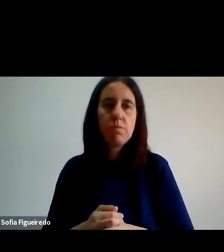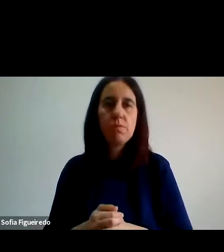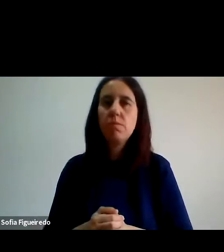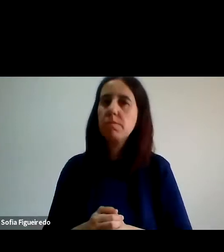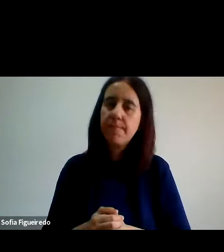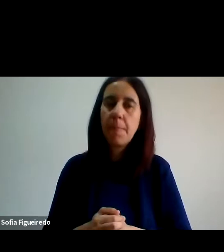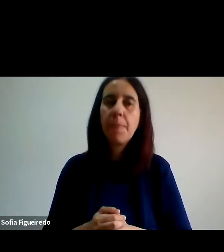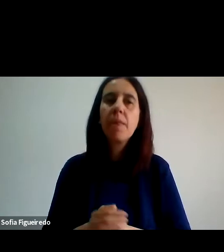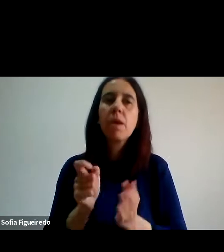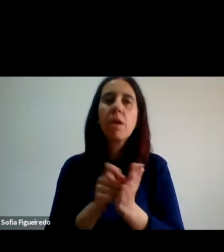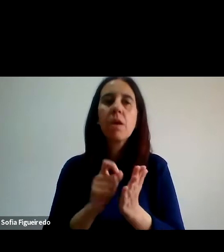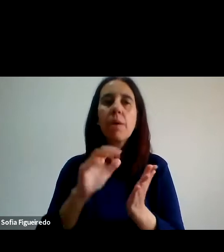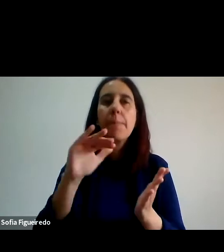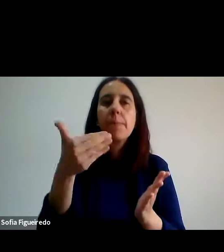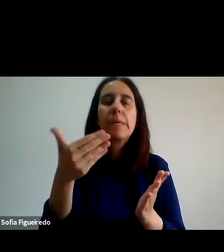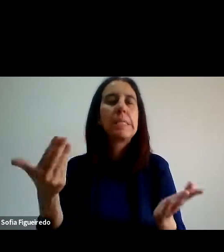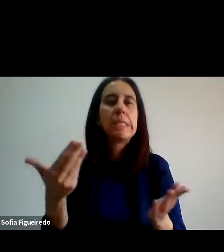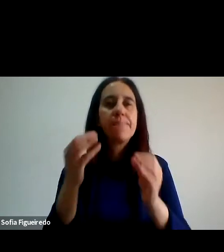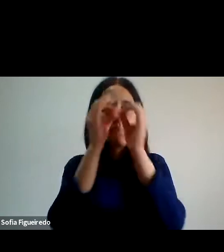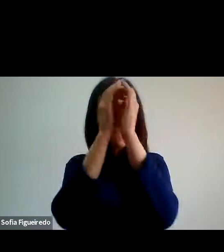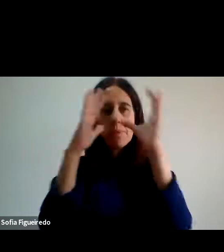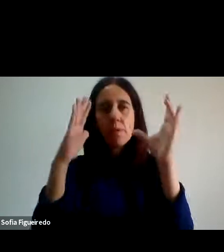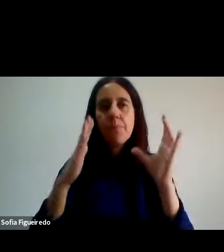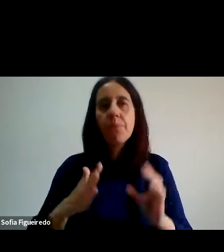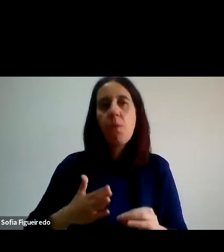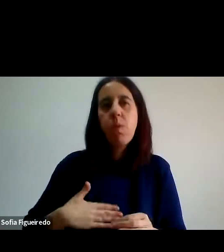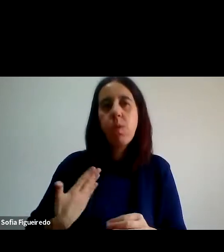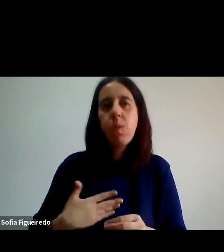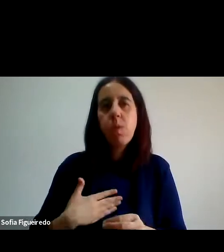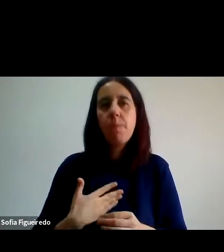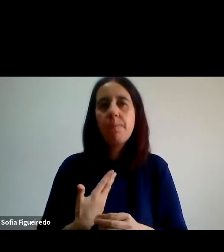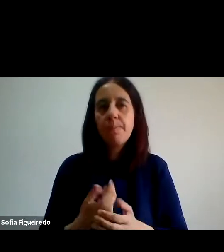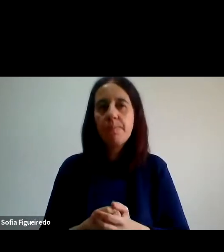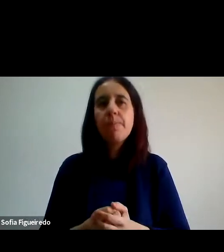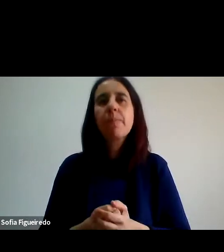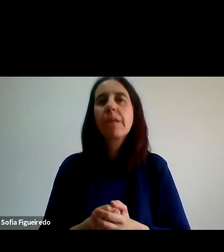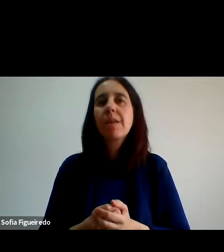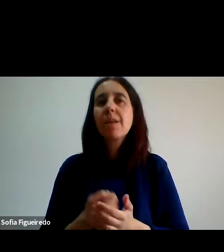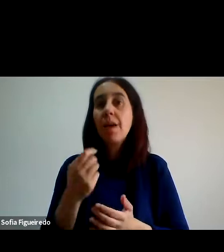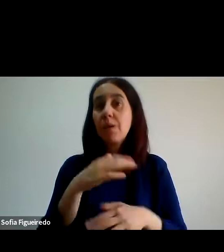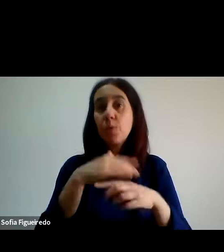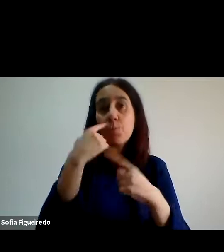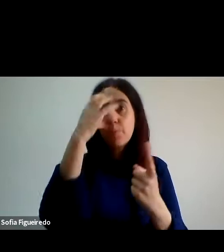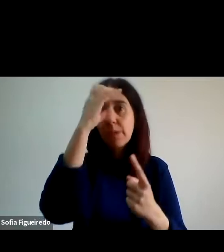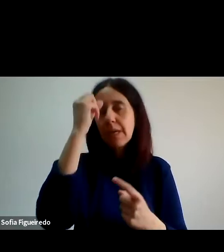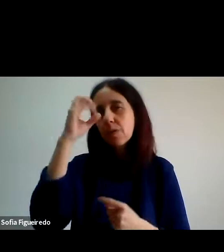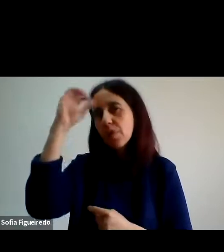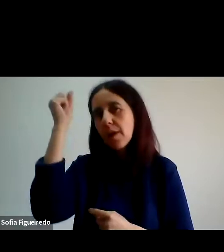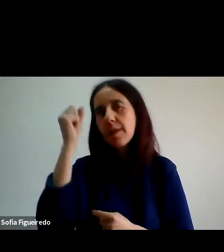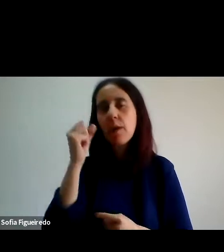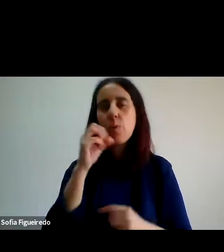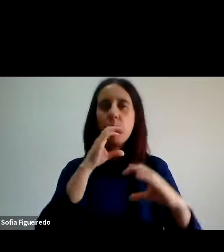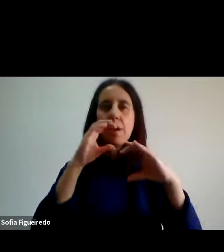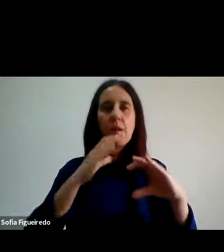primeiro ponto é esta ideia de este medo que muitas vezes temos na administração pública e no Estado, que é o medo de comunicar. Muitas vezes porque